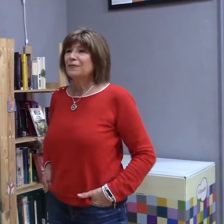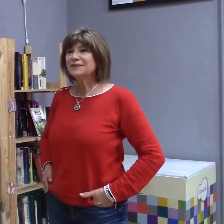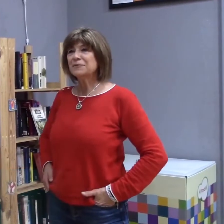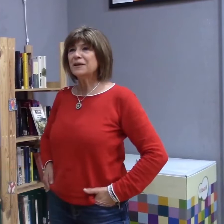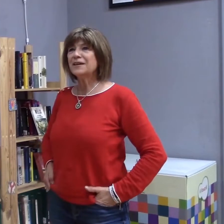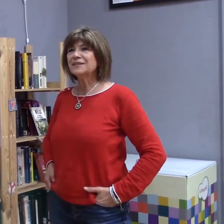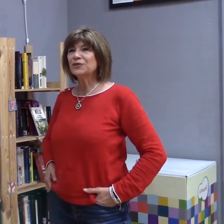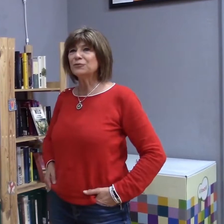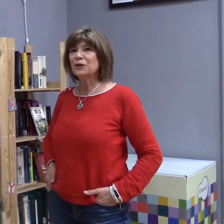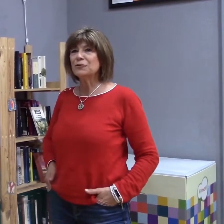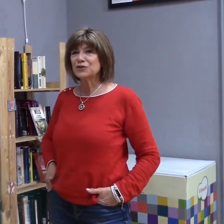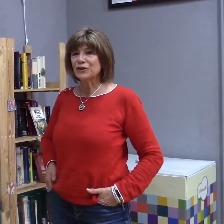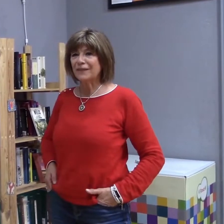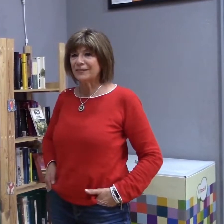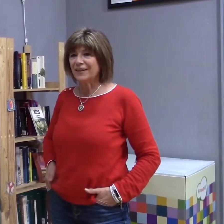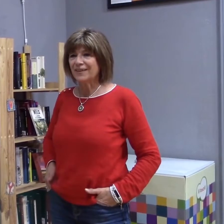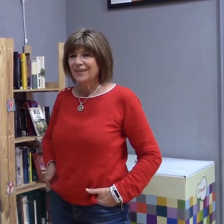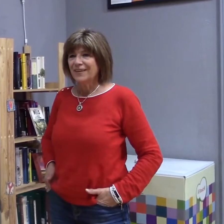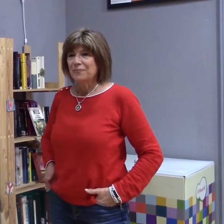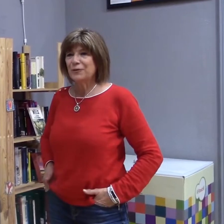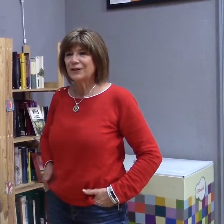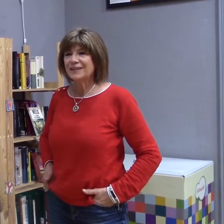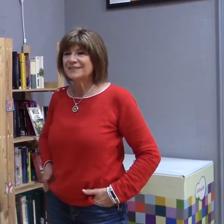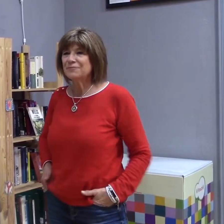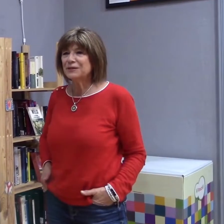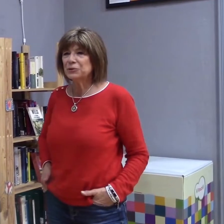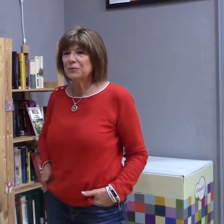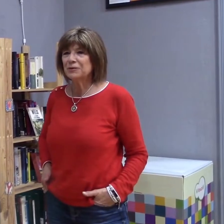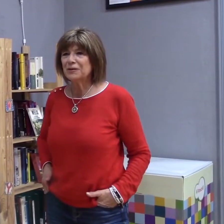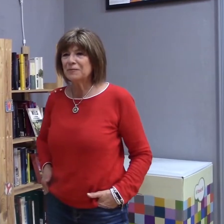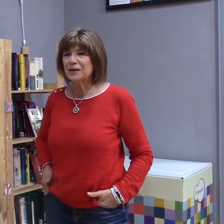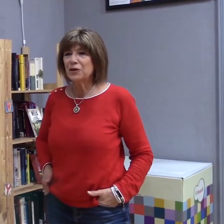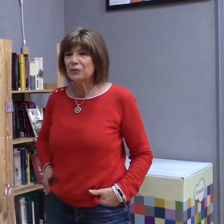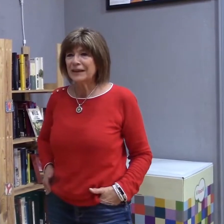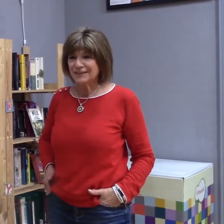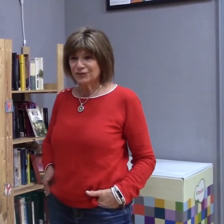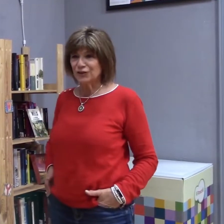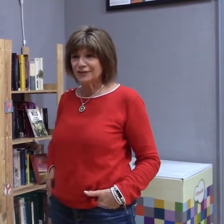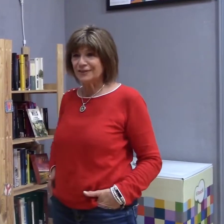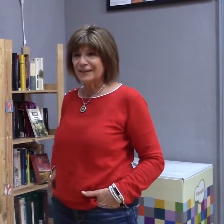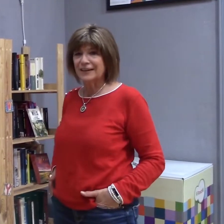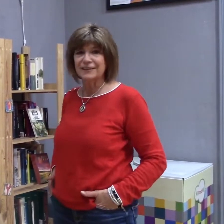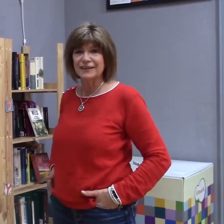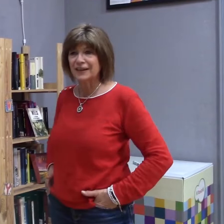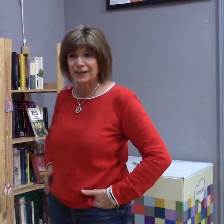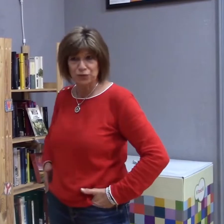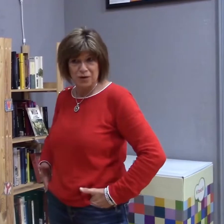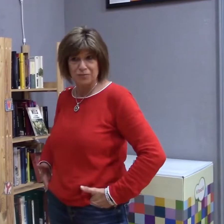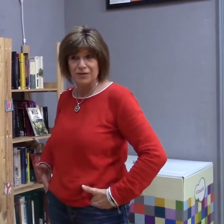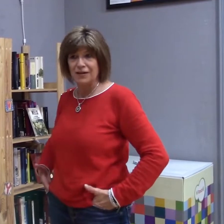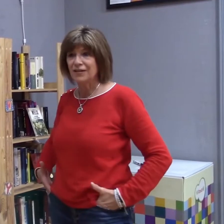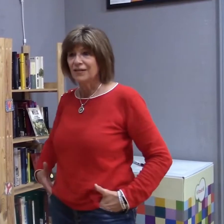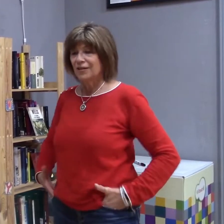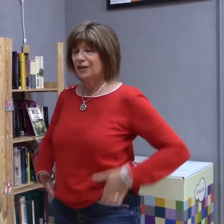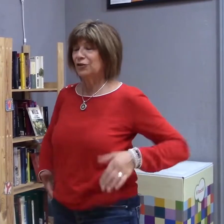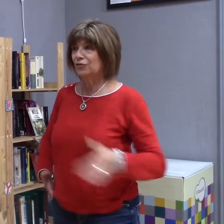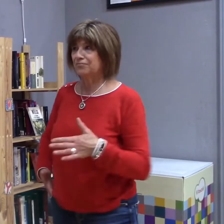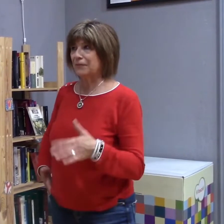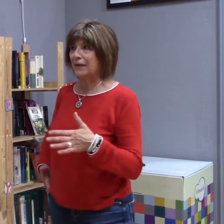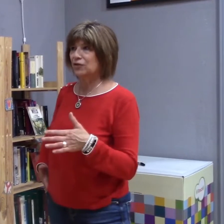a mí se me hizo muy emocionante porque siempre tuve problemas de comunicación con la gente que no habla, o sea,